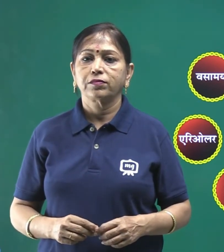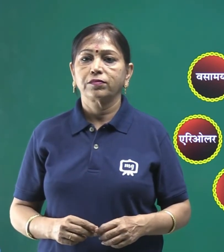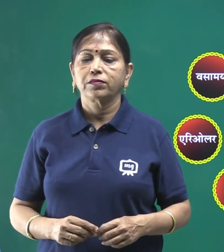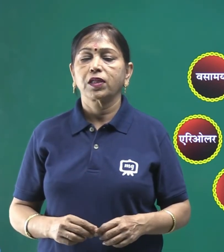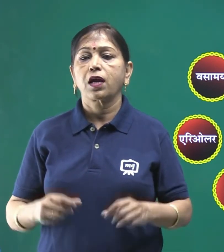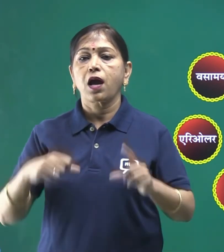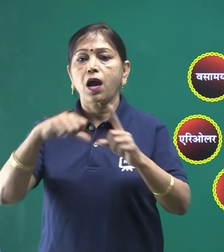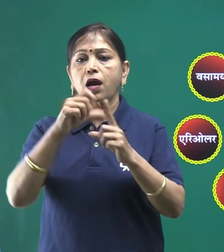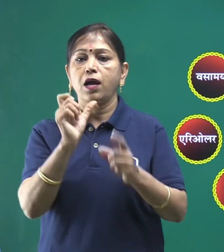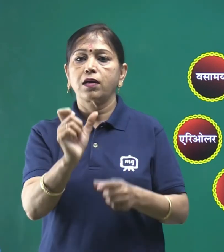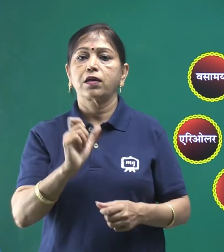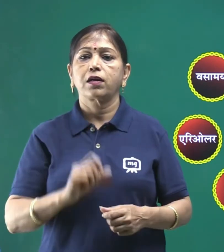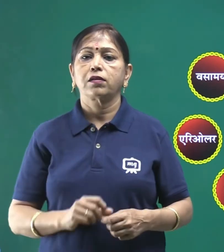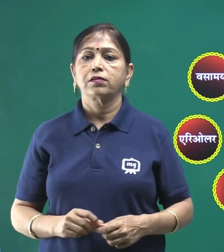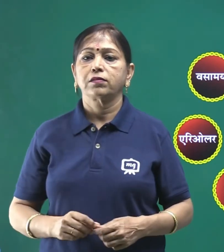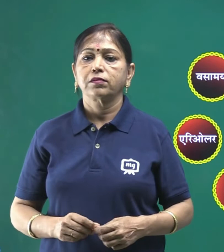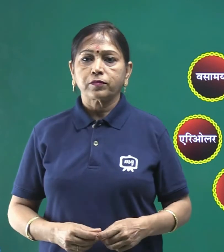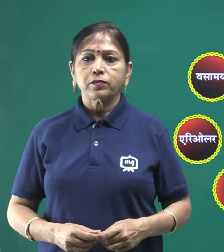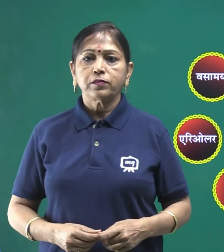कंडरा,